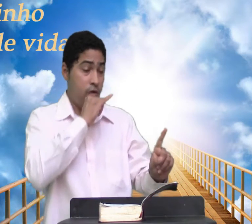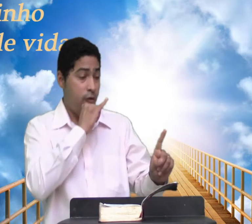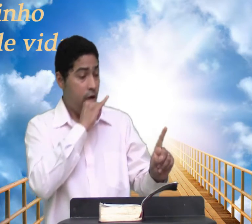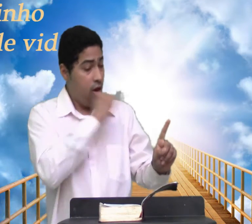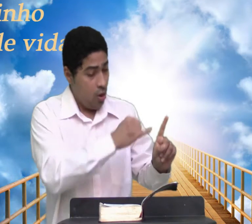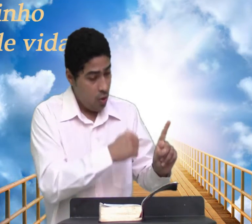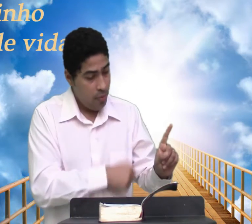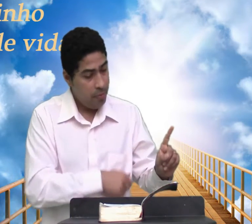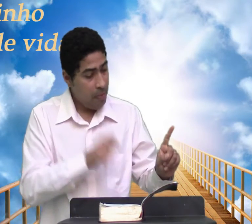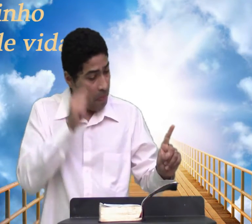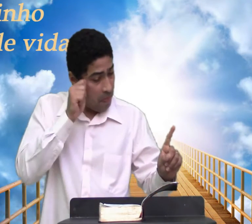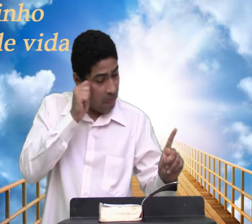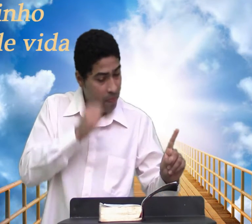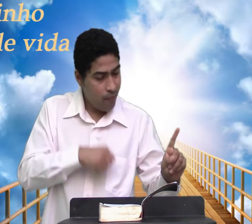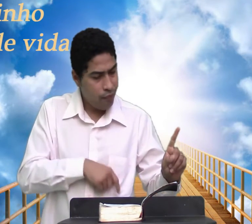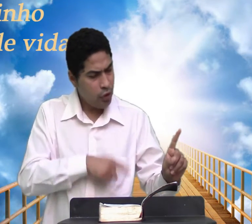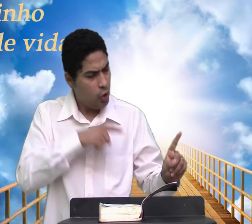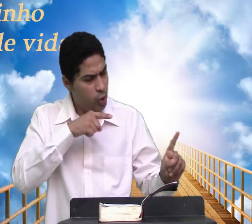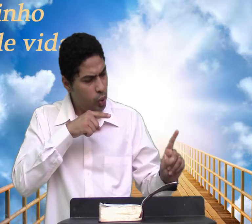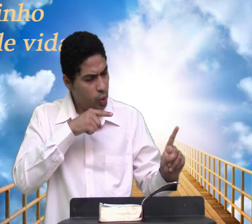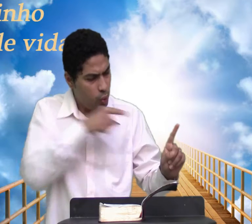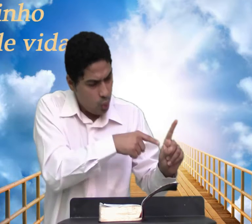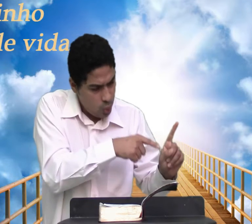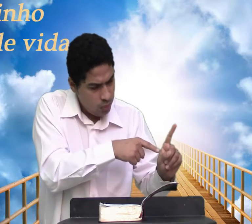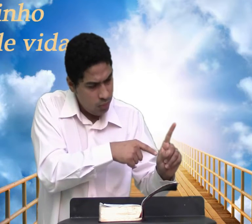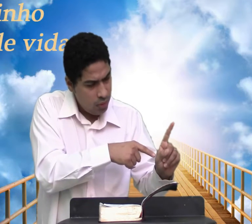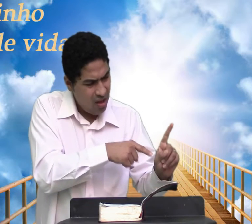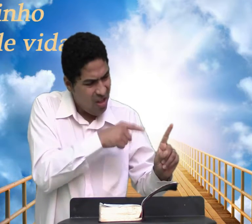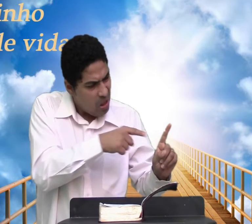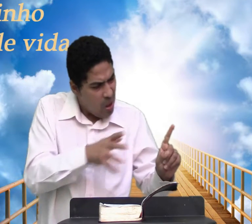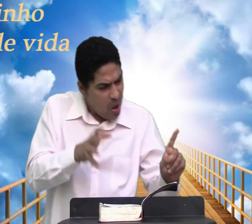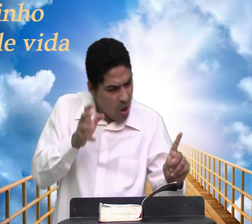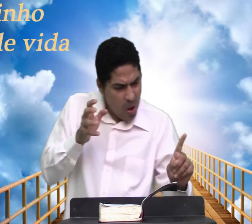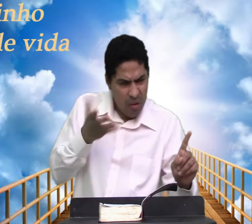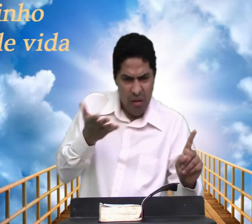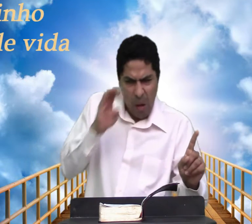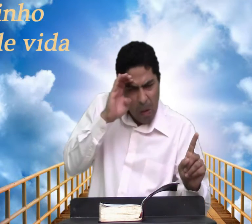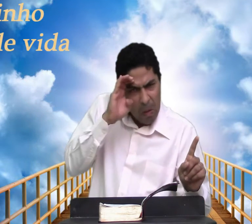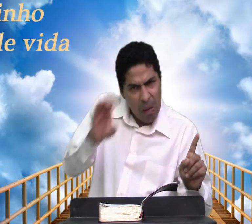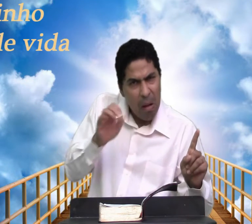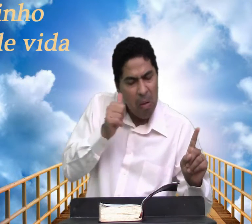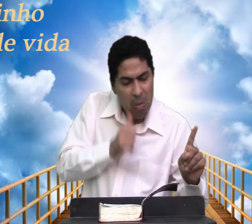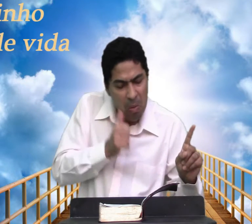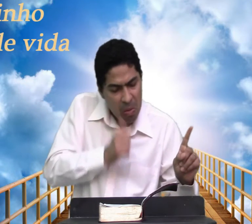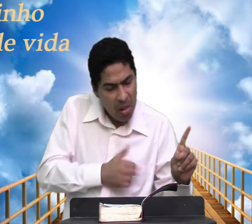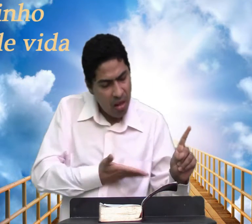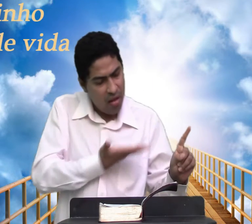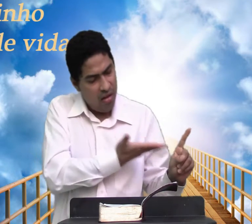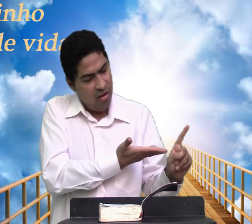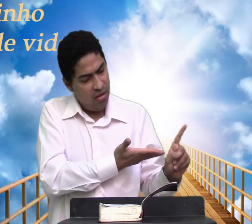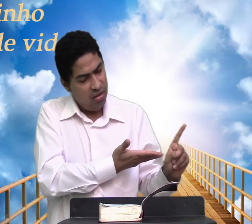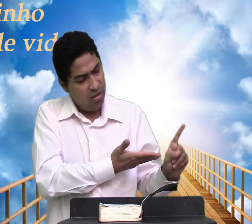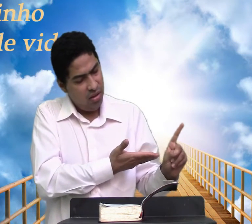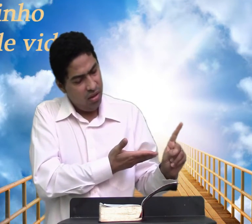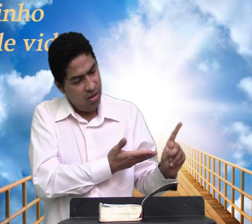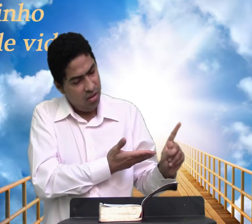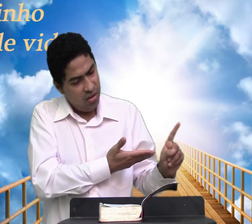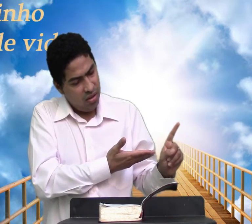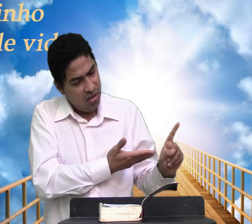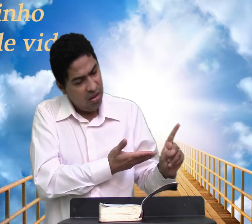Ele diz que por causa do pecado do homem, toda a terra, porque